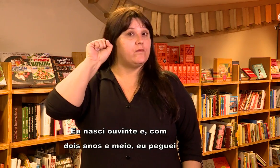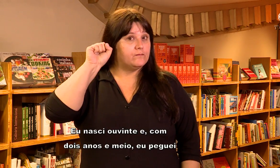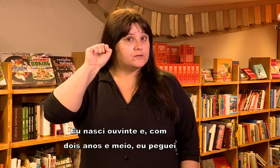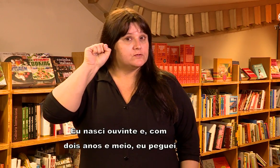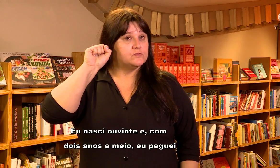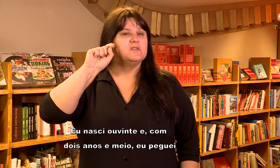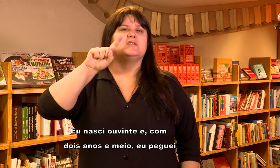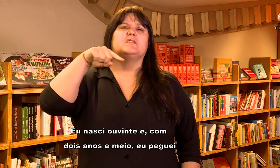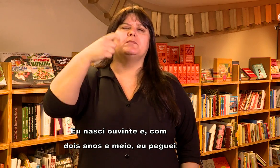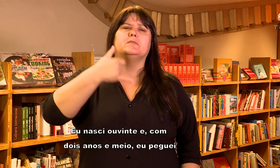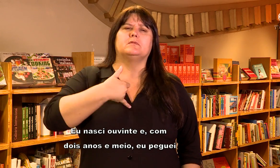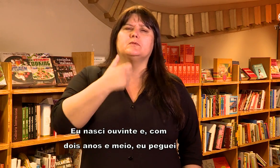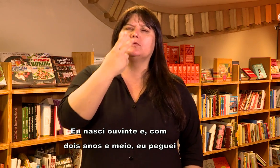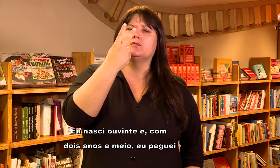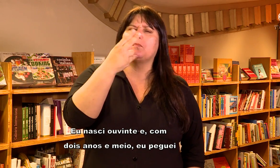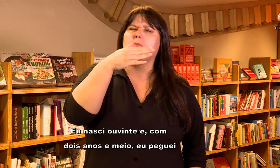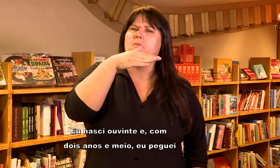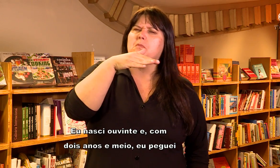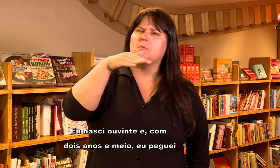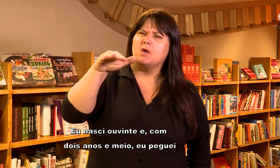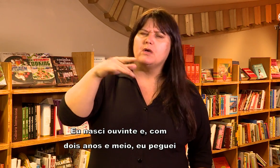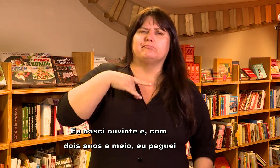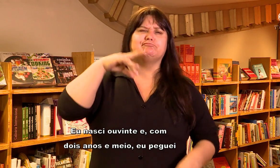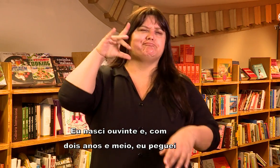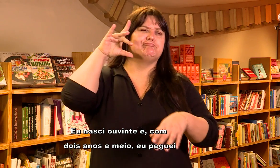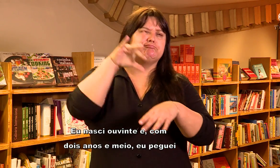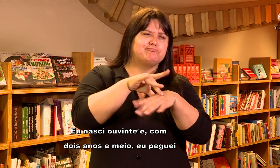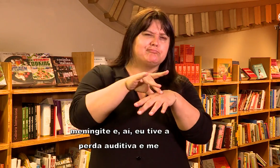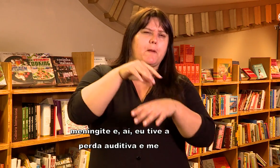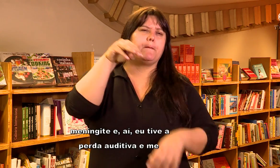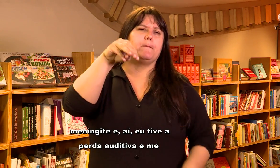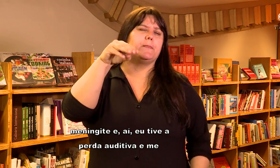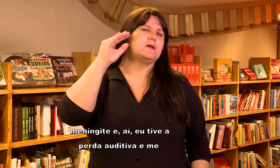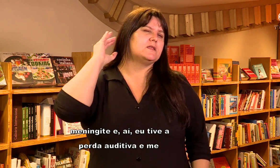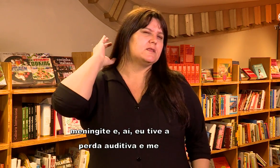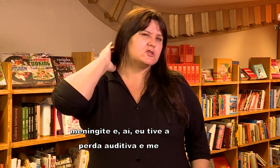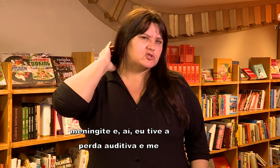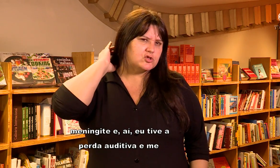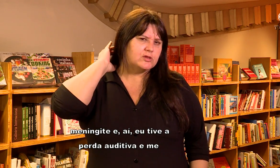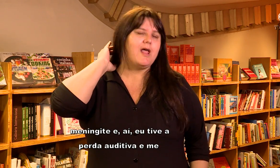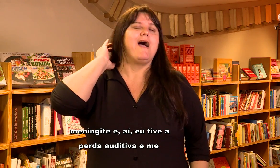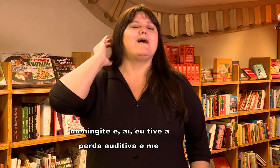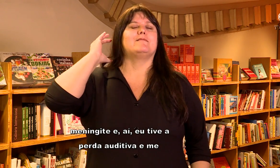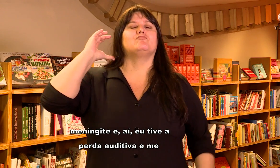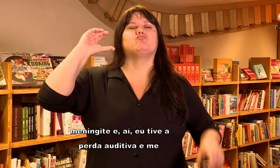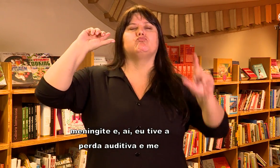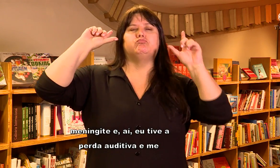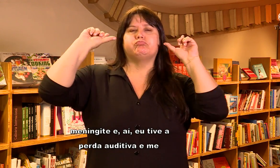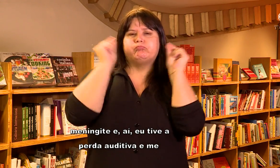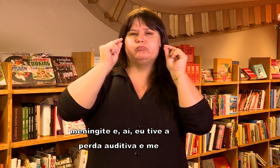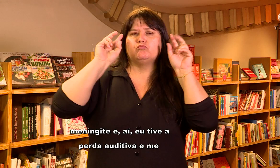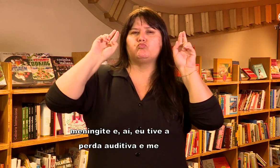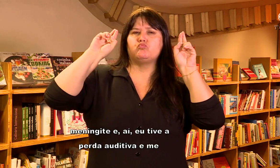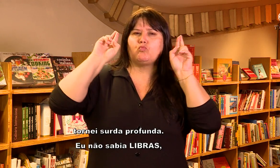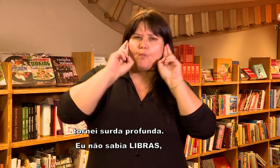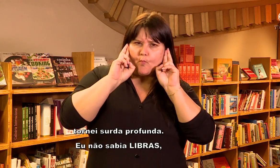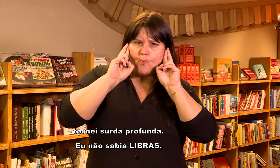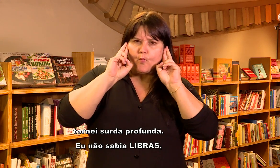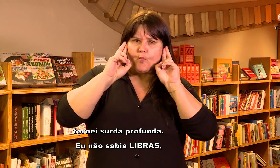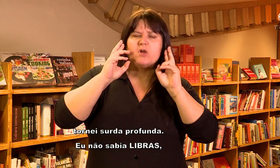Eu nasci ouvinte e com 2 anos e meio eu peguei meningite. E aí eu tive a perda auditiva e me tornei surda